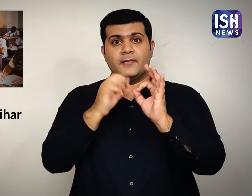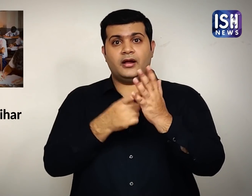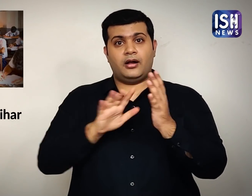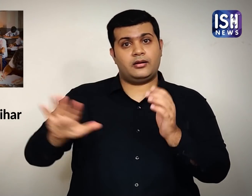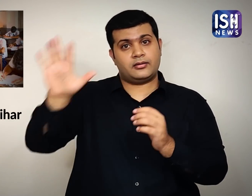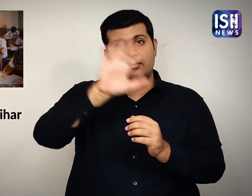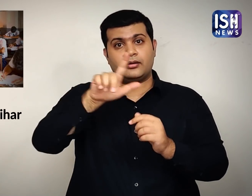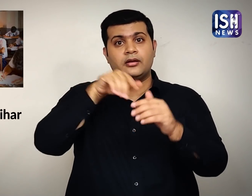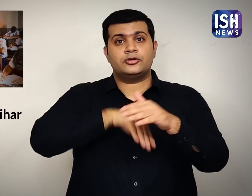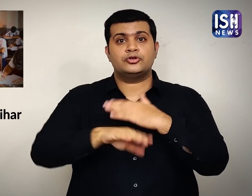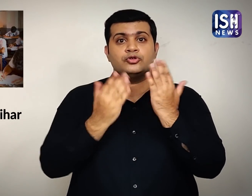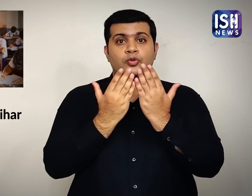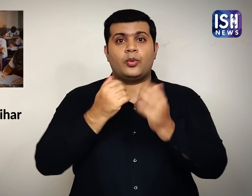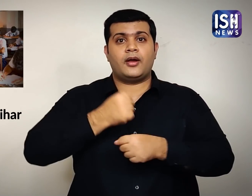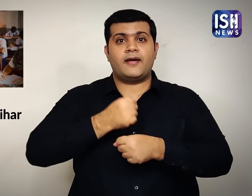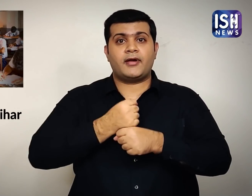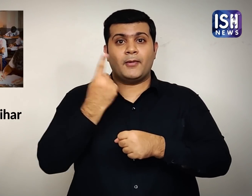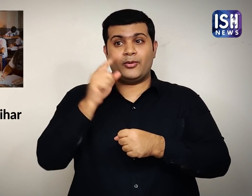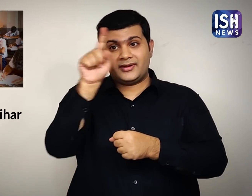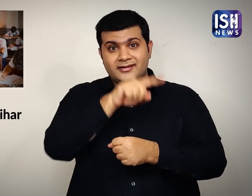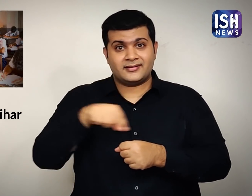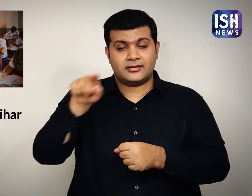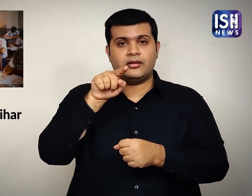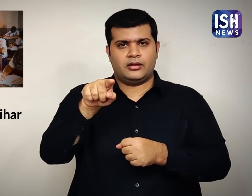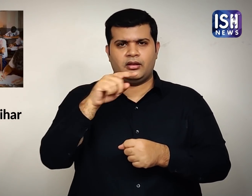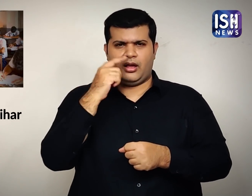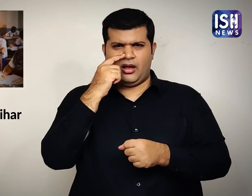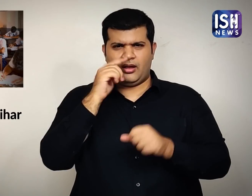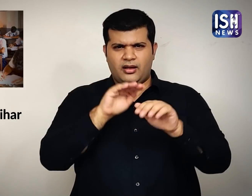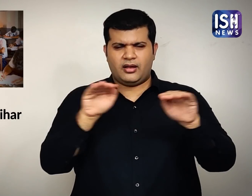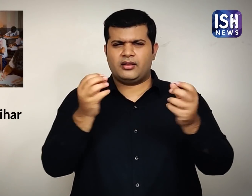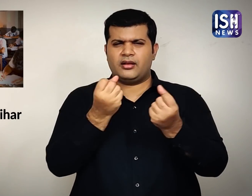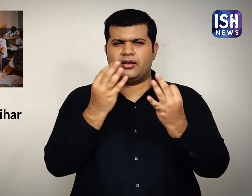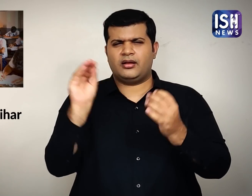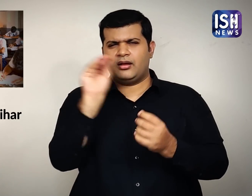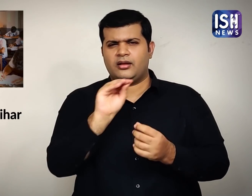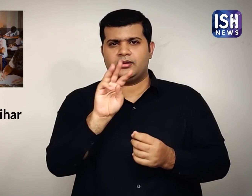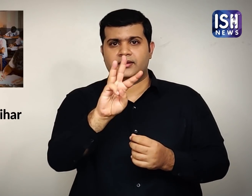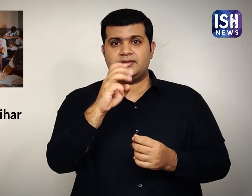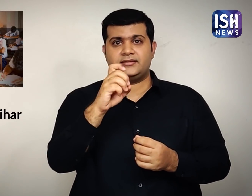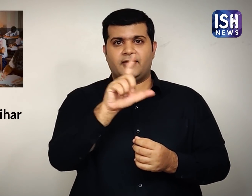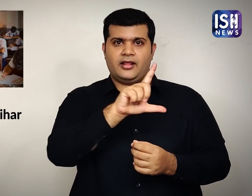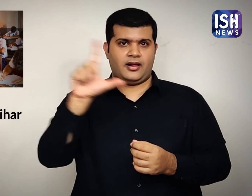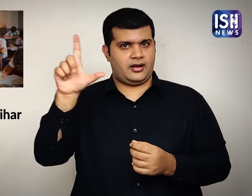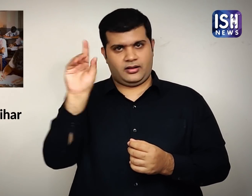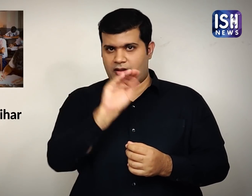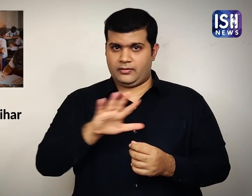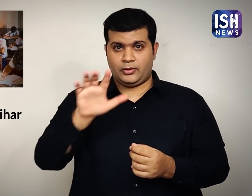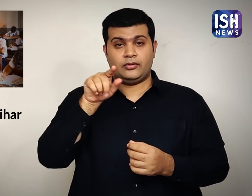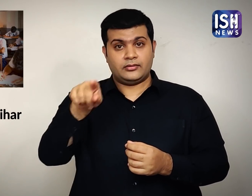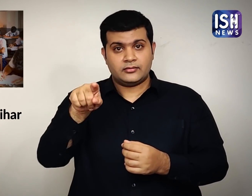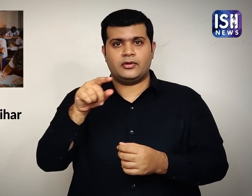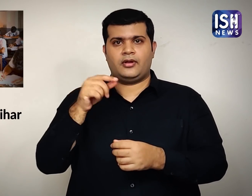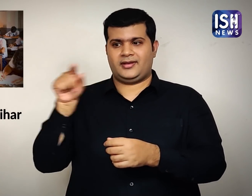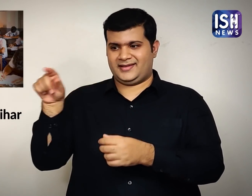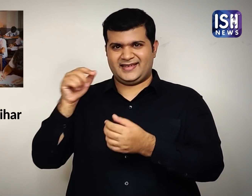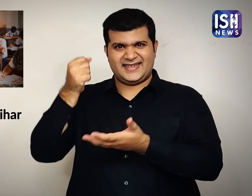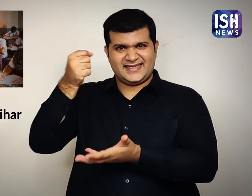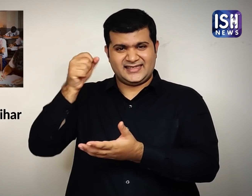यह योजना केवल बिहार के सरकारी स्कूलों के लिए है इन स्कूलों में करीब 37 लाग चात्राएं है और उन्हें हर